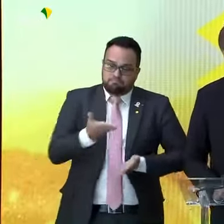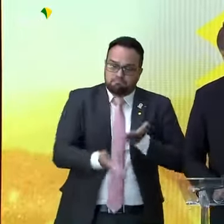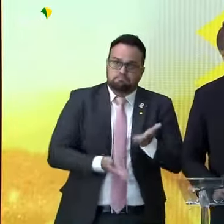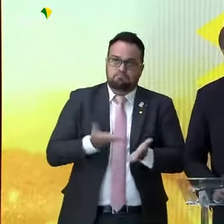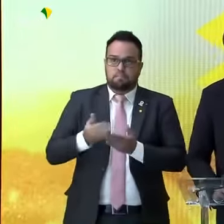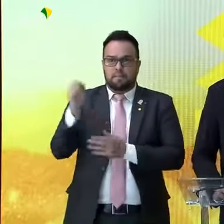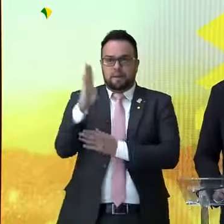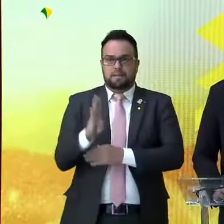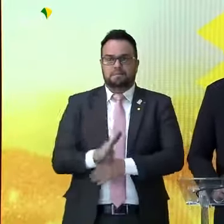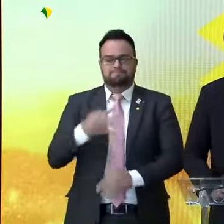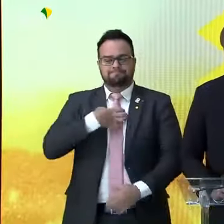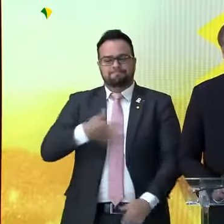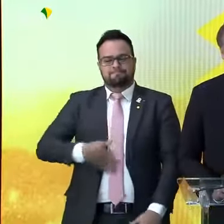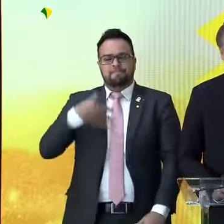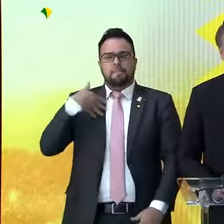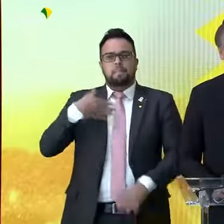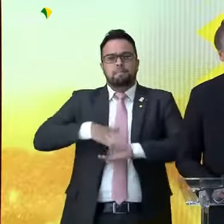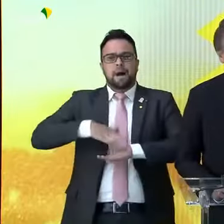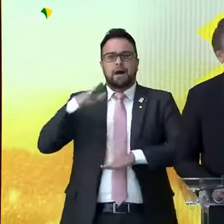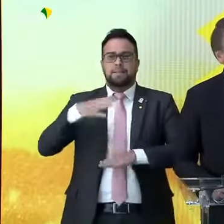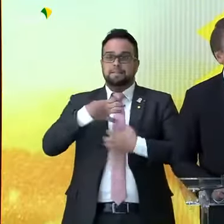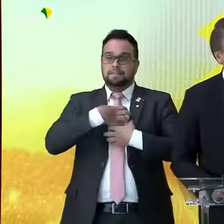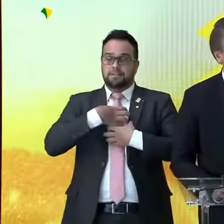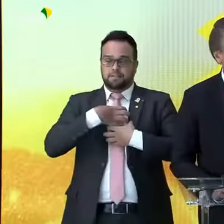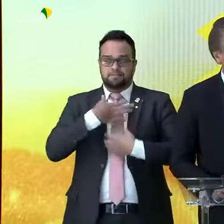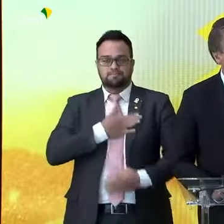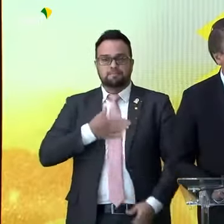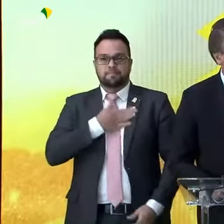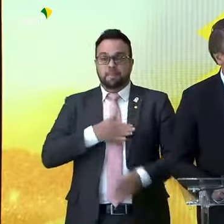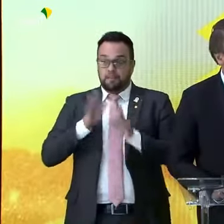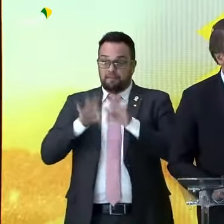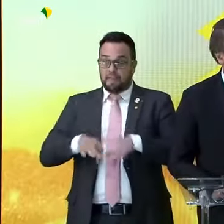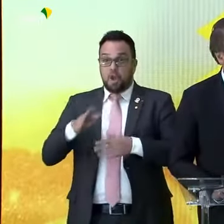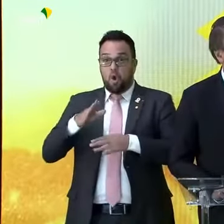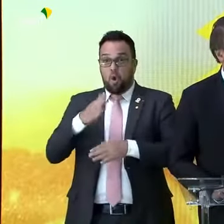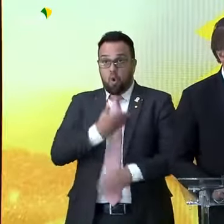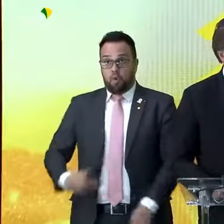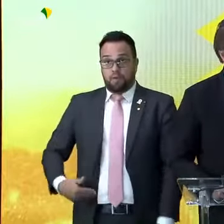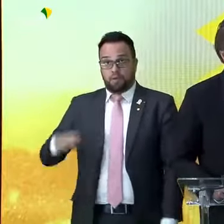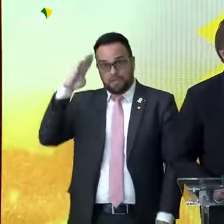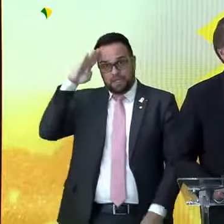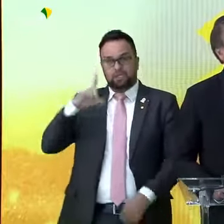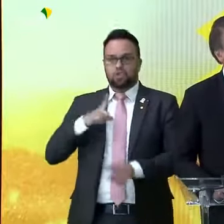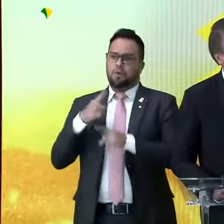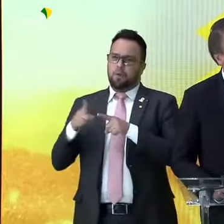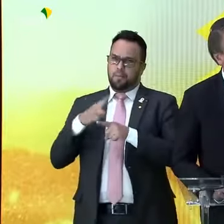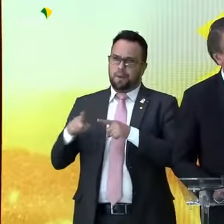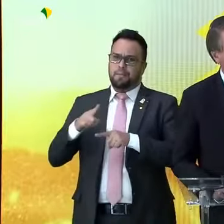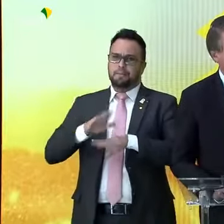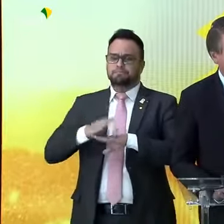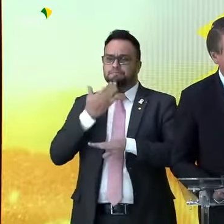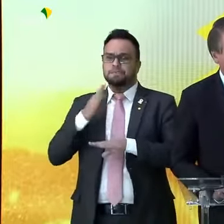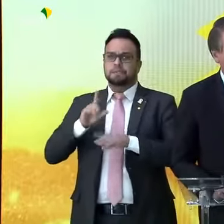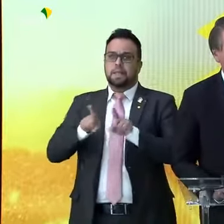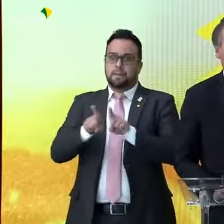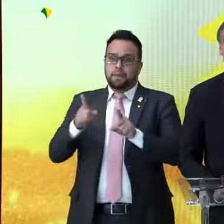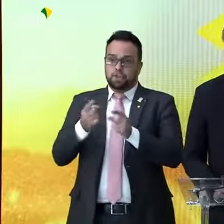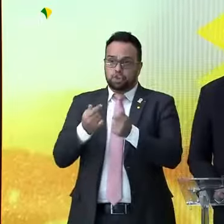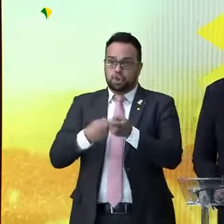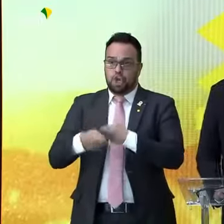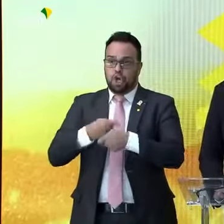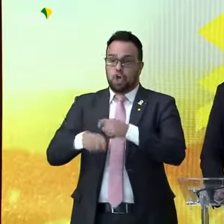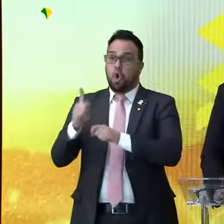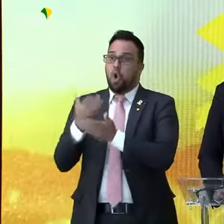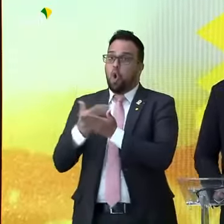existe sensação melhor do que seria passa-se no final do governo militar tivemos um pequeno problema comissão dinheiro também começou em